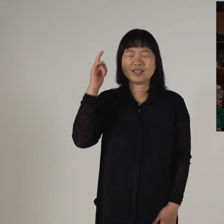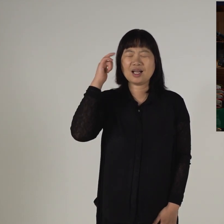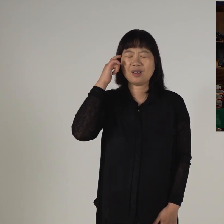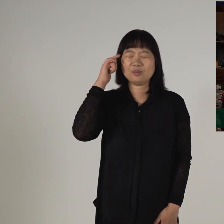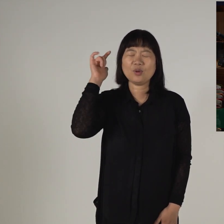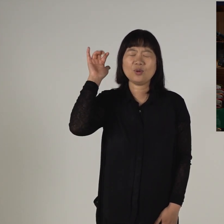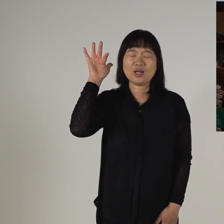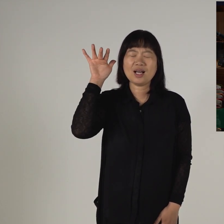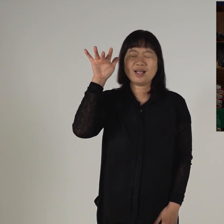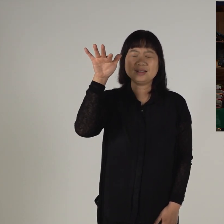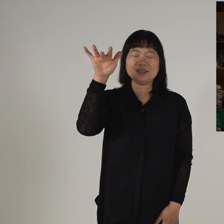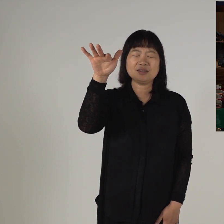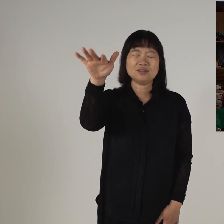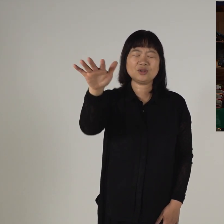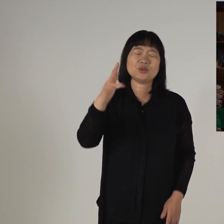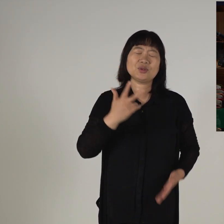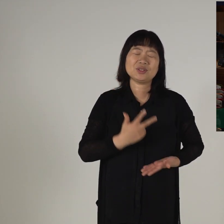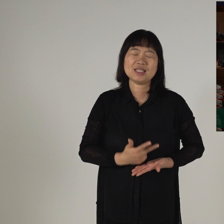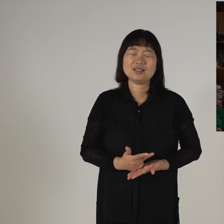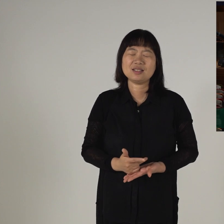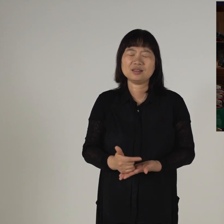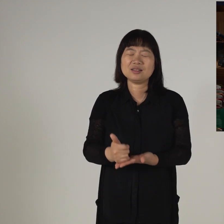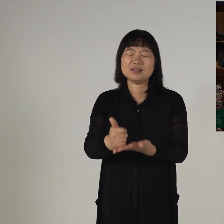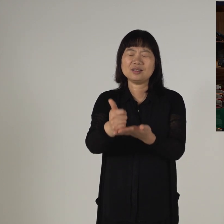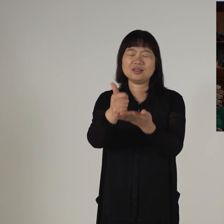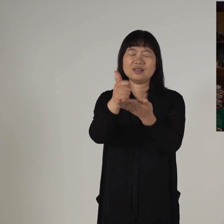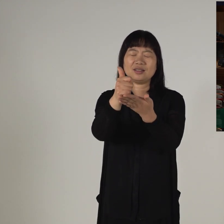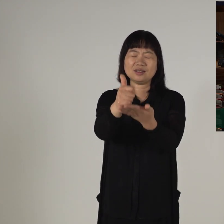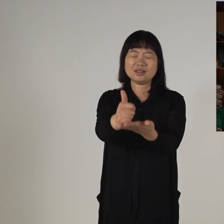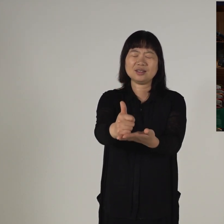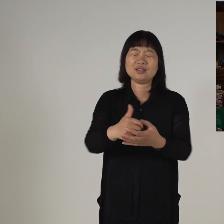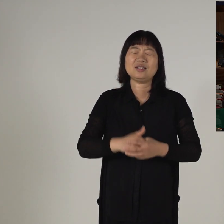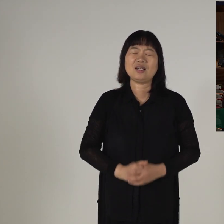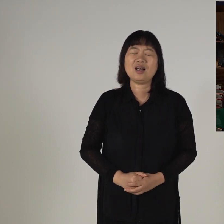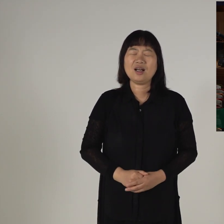내 삶 어린 주님